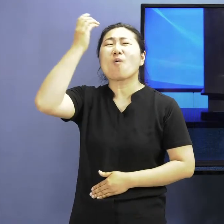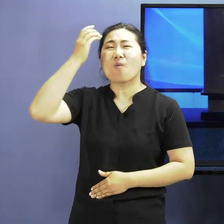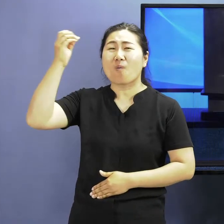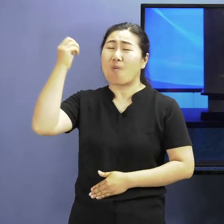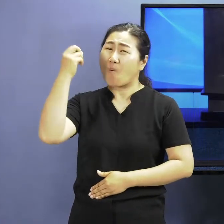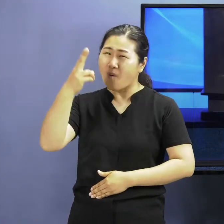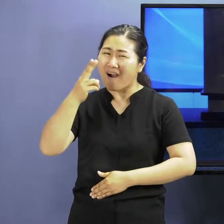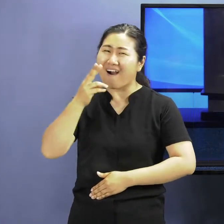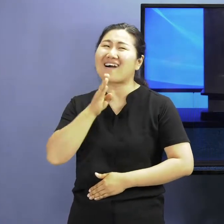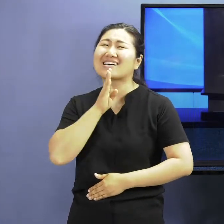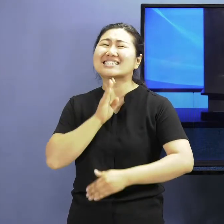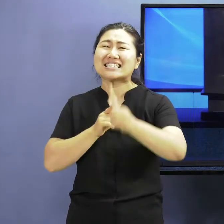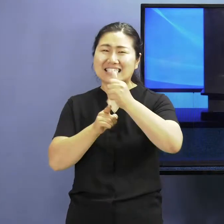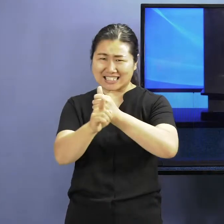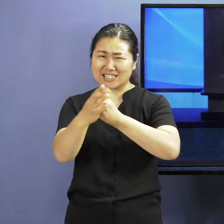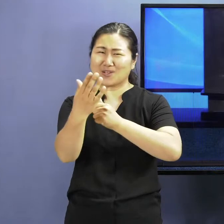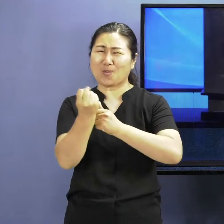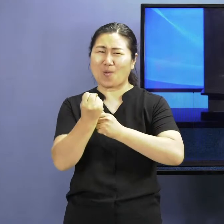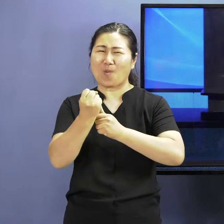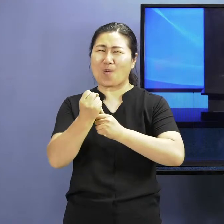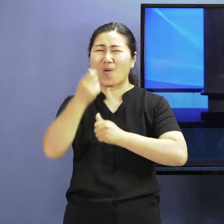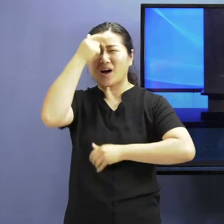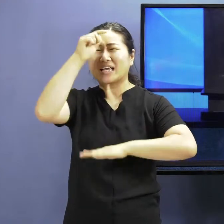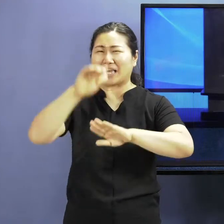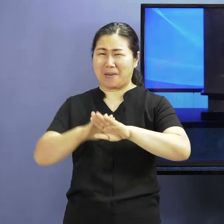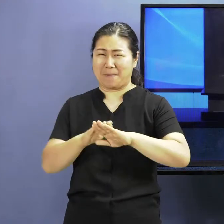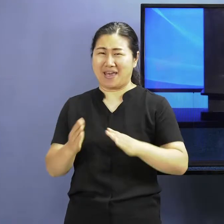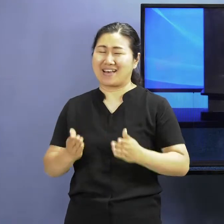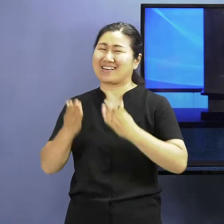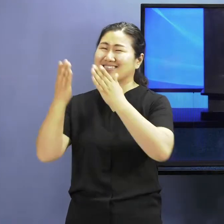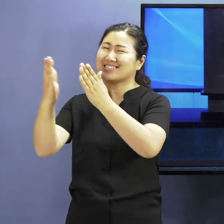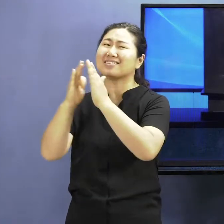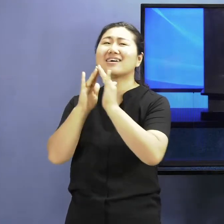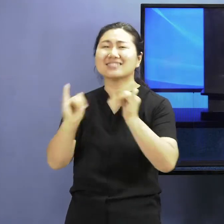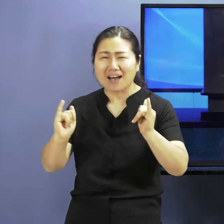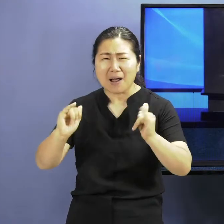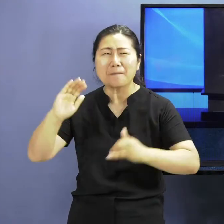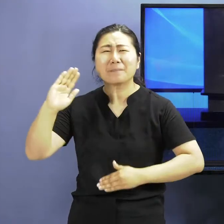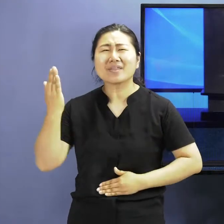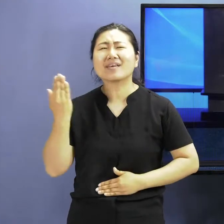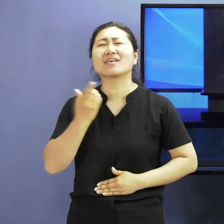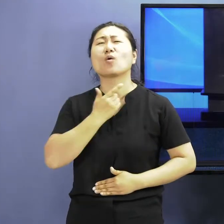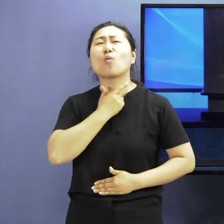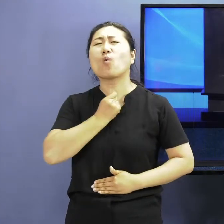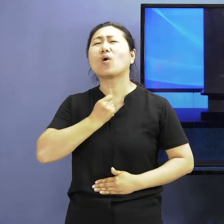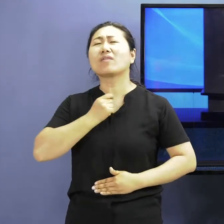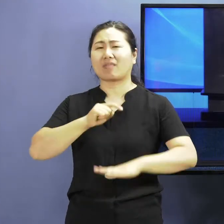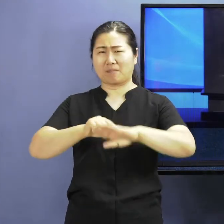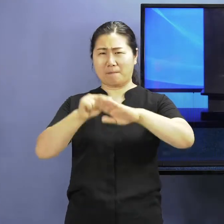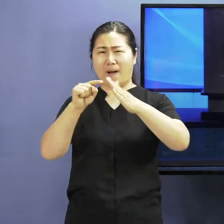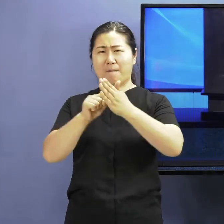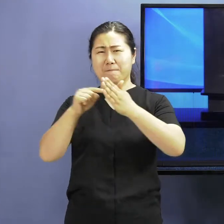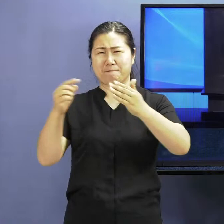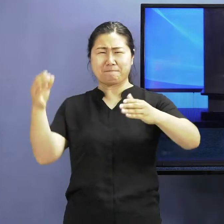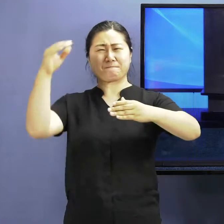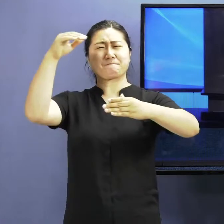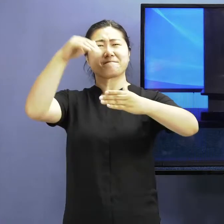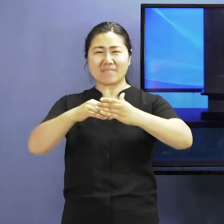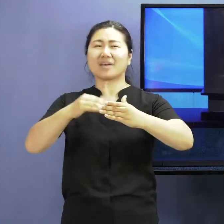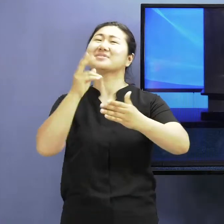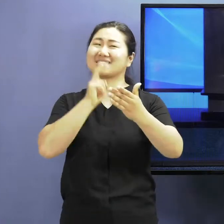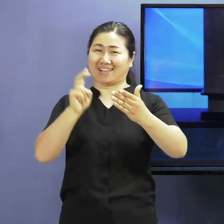예배드리는 그런 예배자로 서기를 소원하는 그러한 찬양입니다. 이 시간에 찬양 가운데 또 많은 은혜 받으셨으면 좋겠습니다. 우리